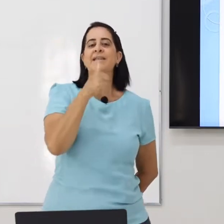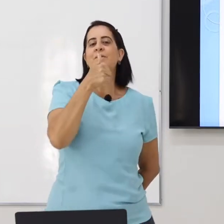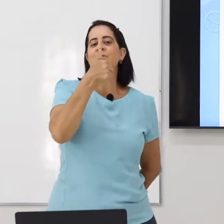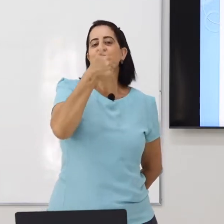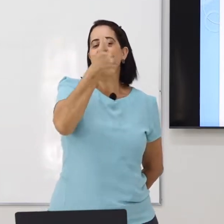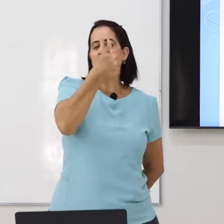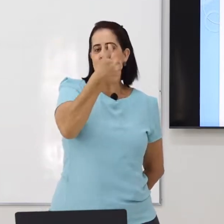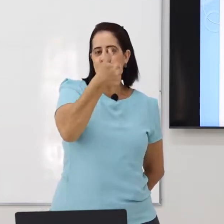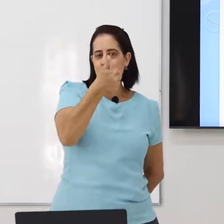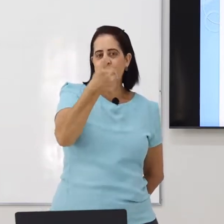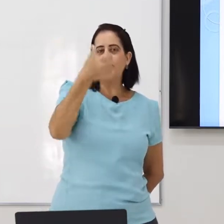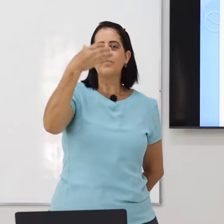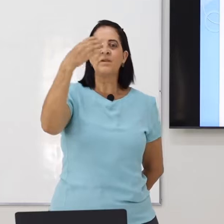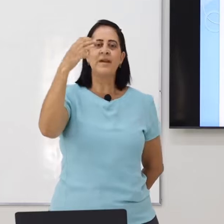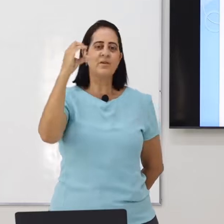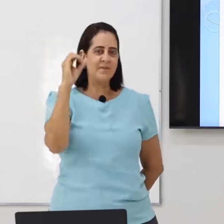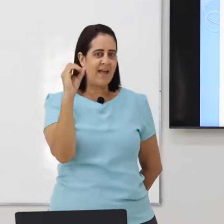é construído do 1 e do 0.